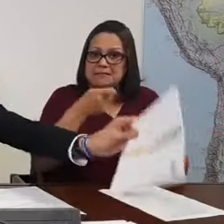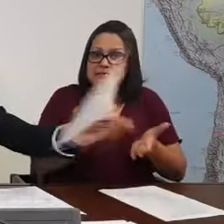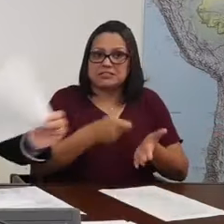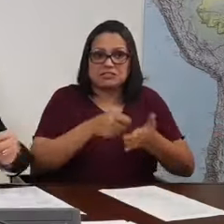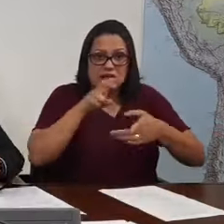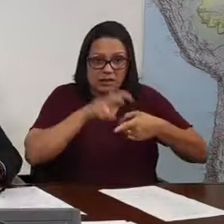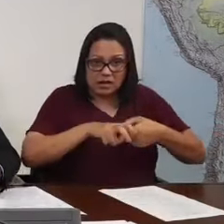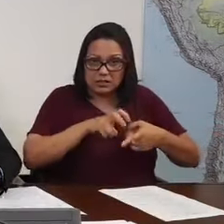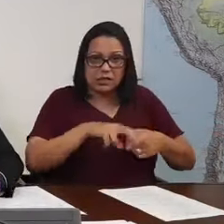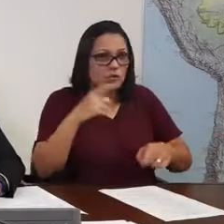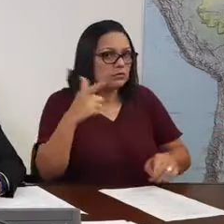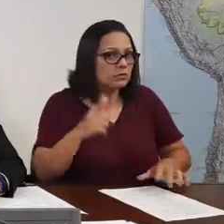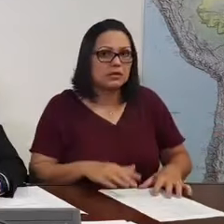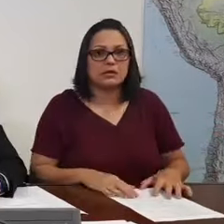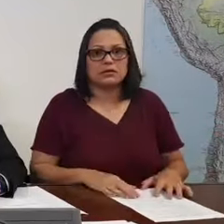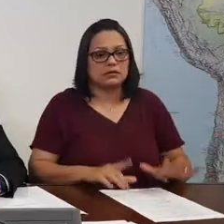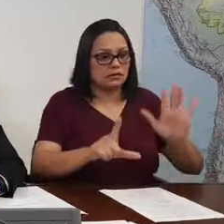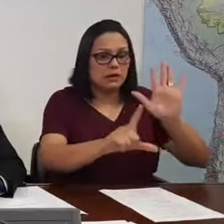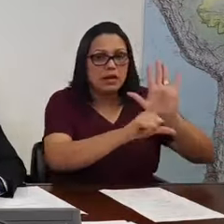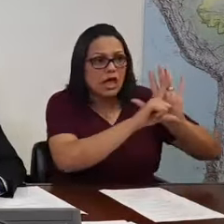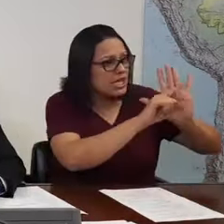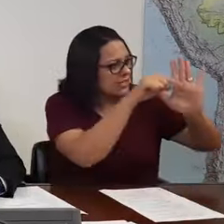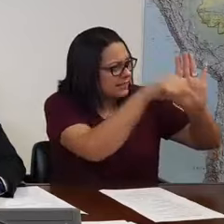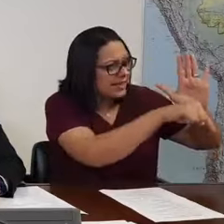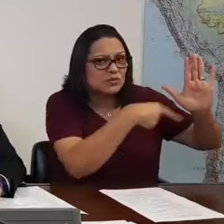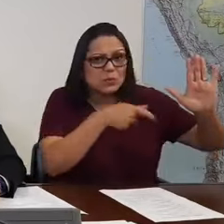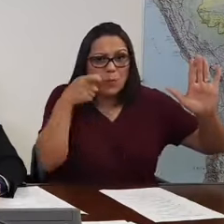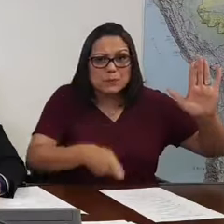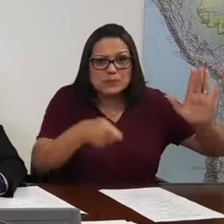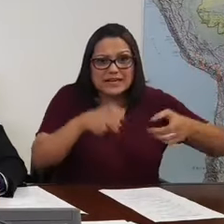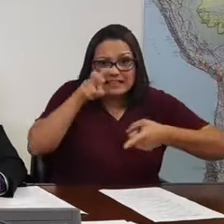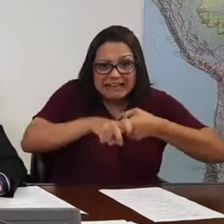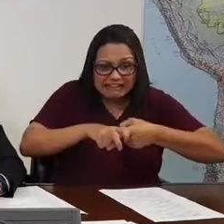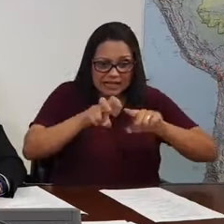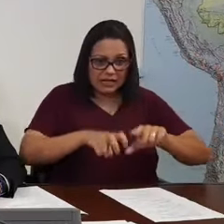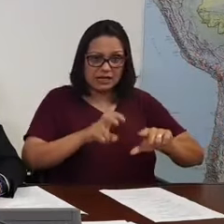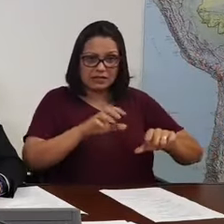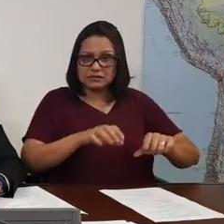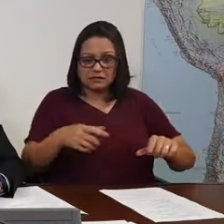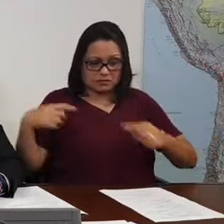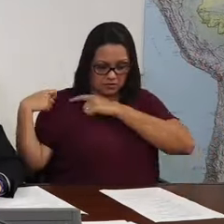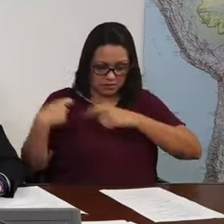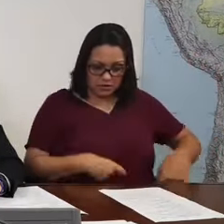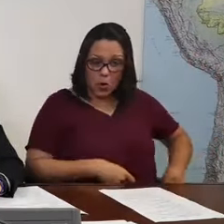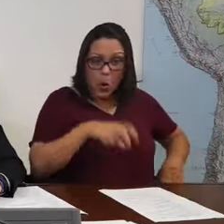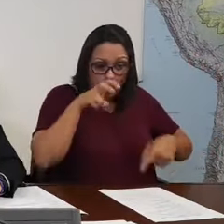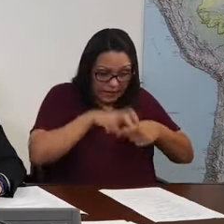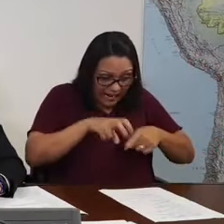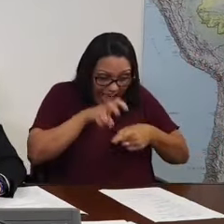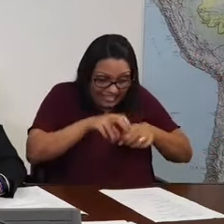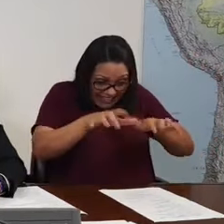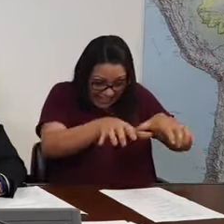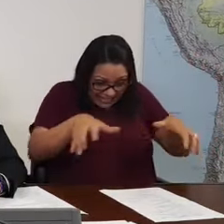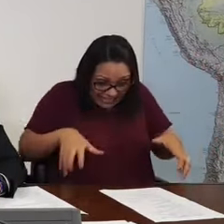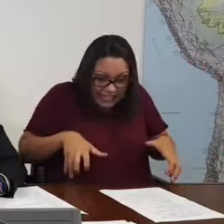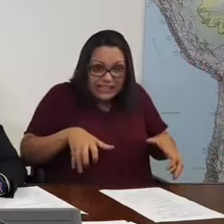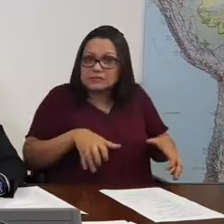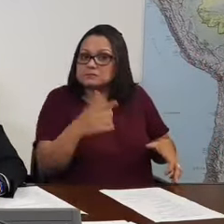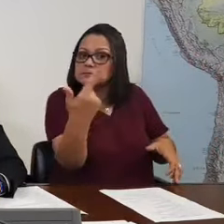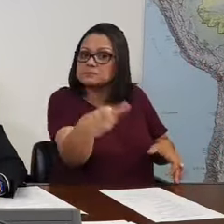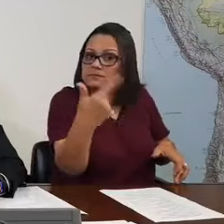tinha previsão em lei, o senhor trouxe isso para a legislação com muita responsabilidade. Né? É um instrumento